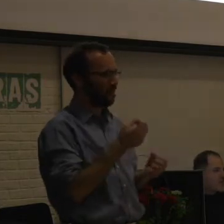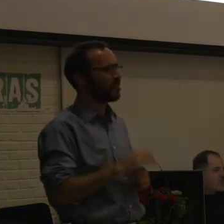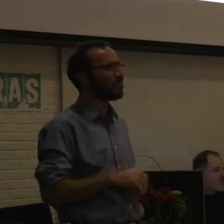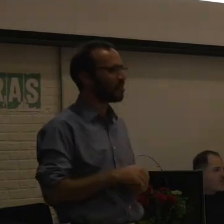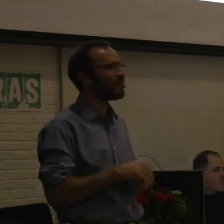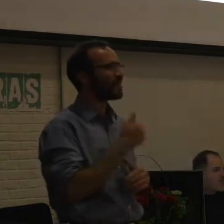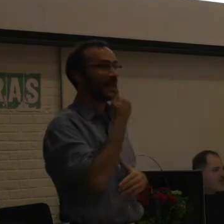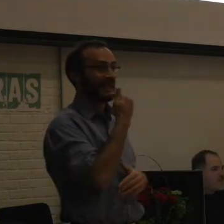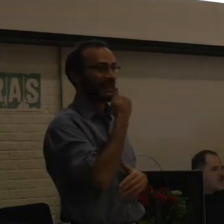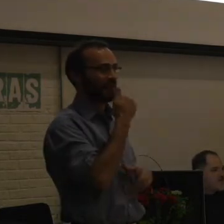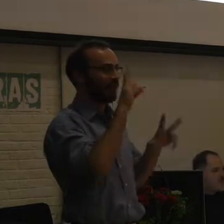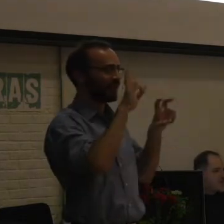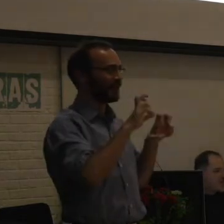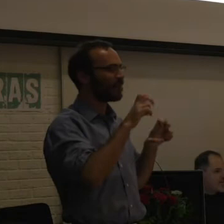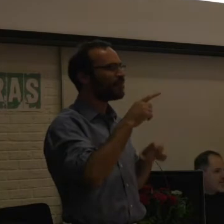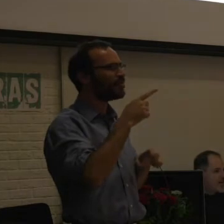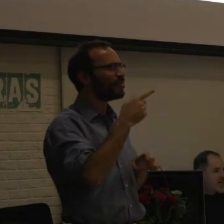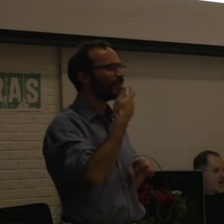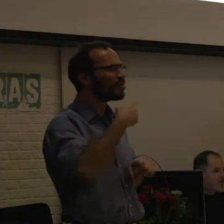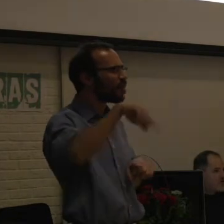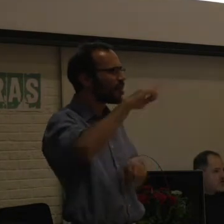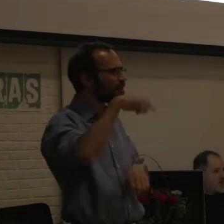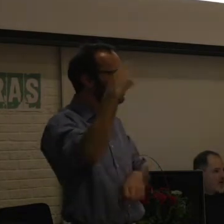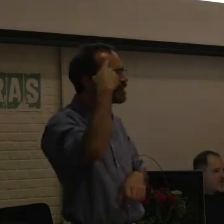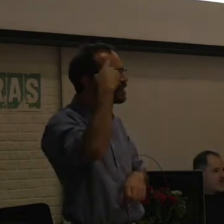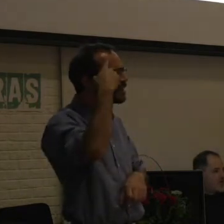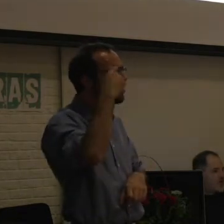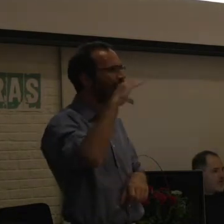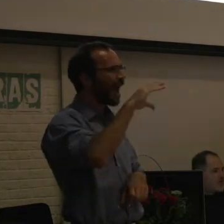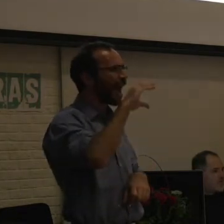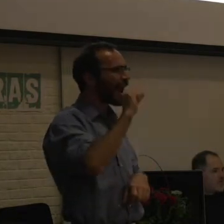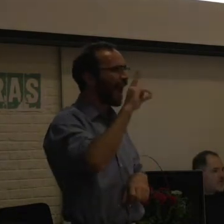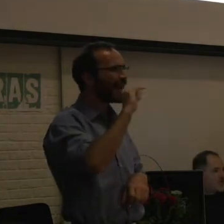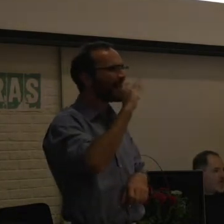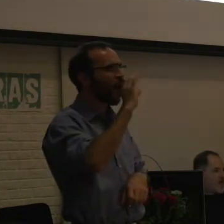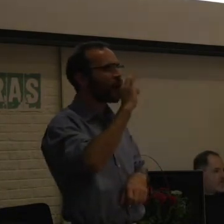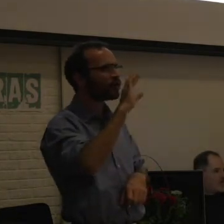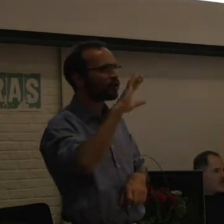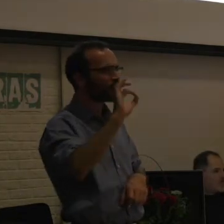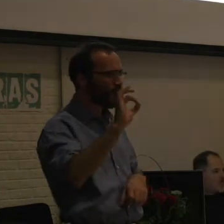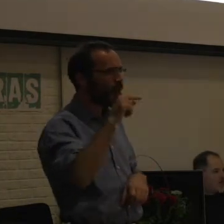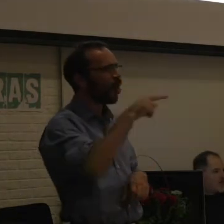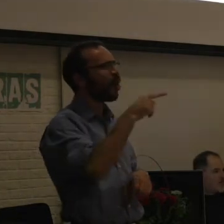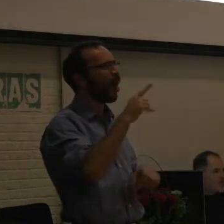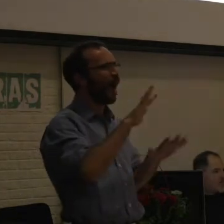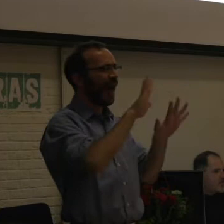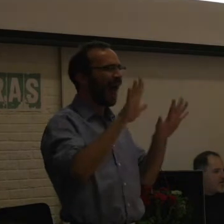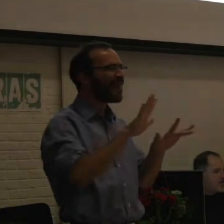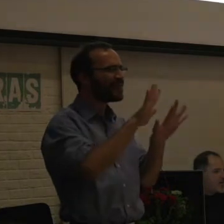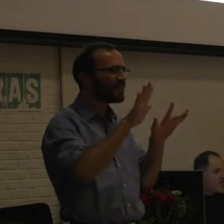por ejemplo, no sé si sabéis quién era Cagliostro. Cagliostro era un adivino, un mago